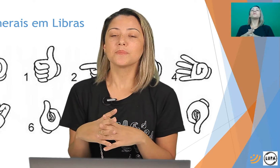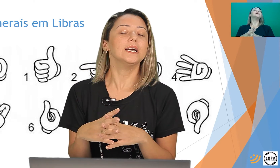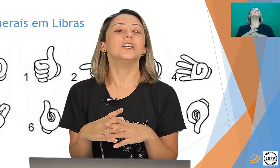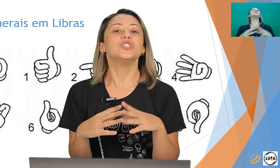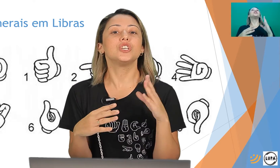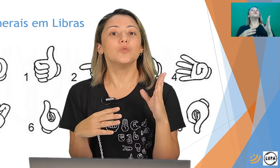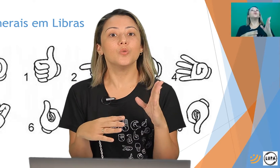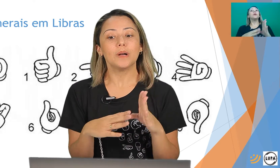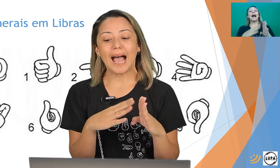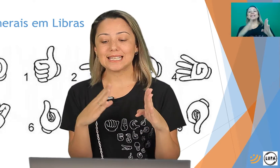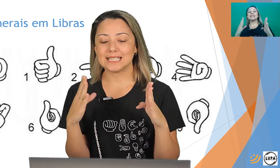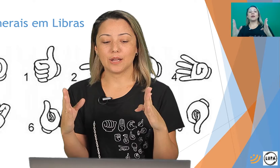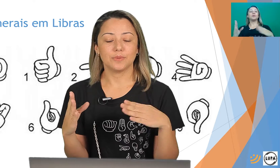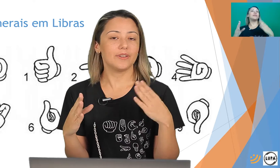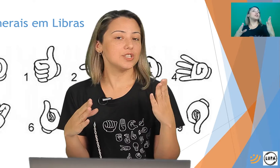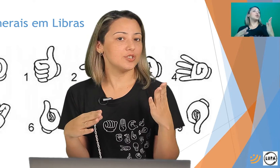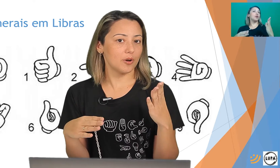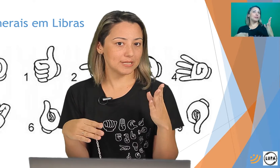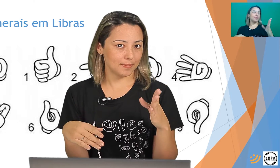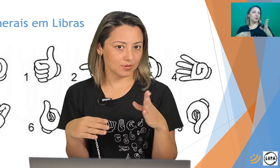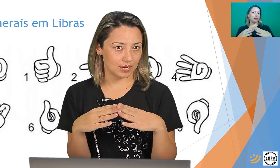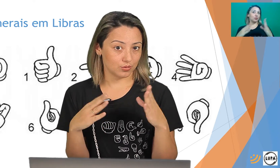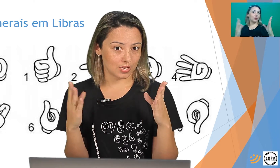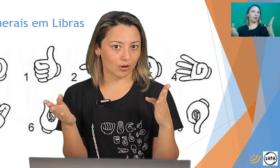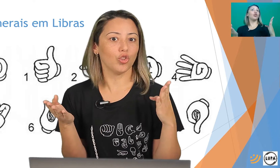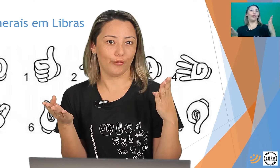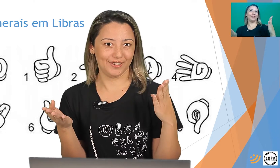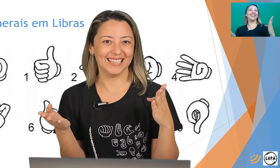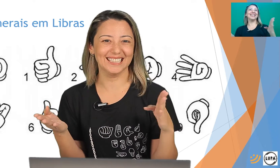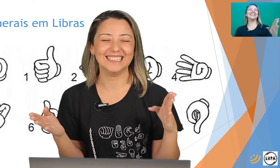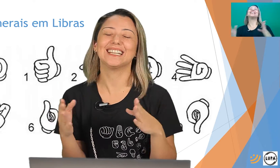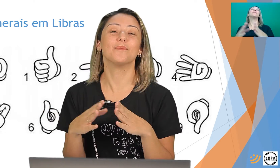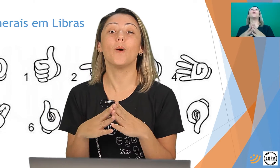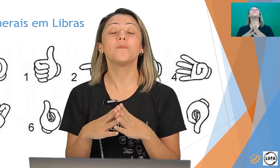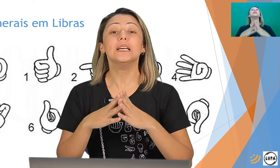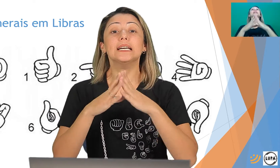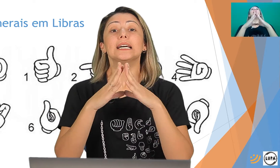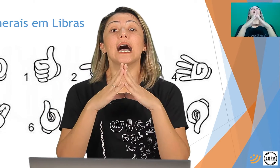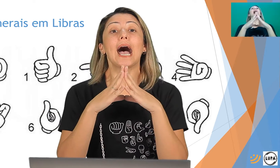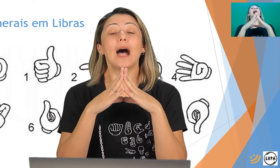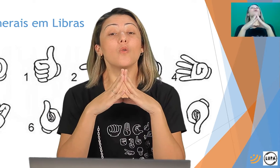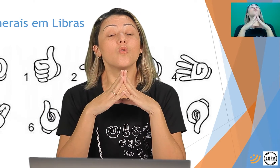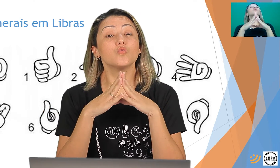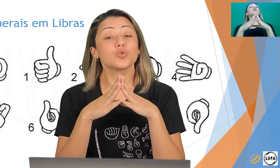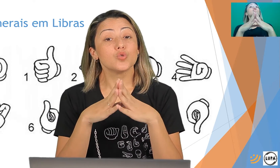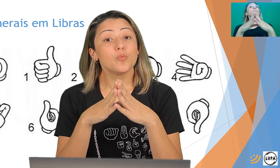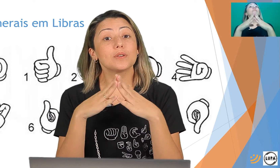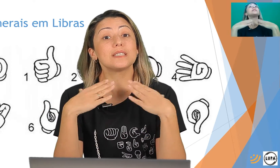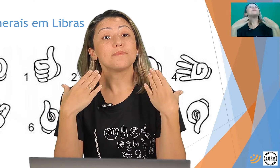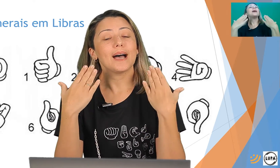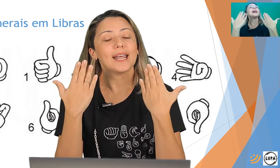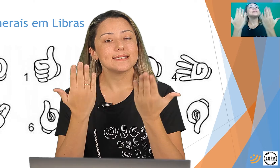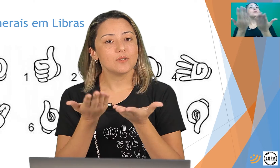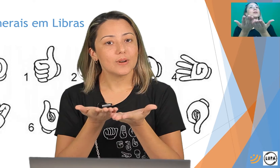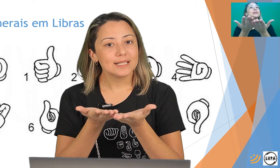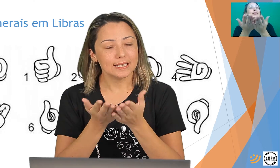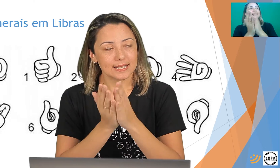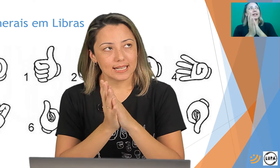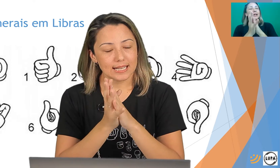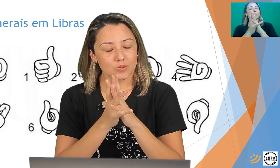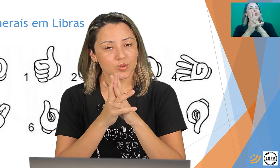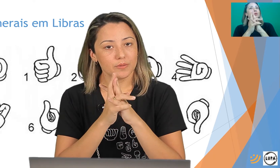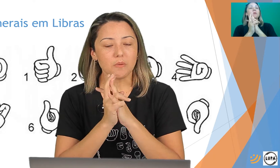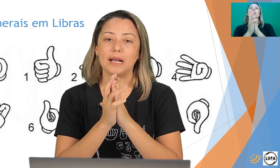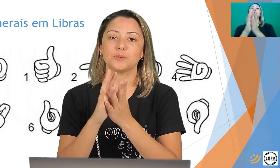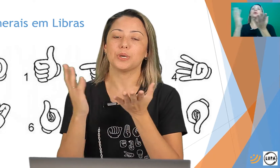números. De 1 a 0. Na verdade, a gente vai começar pelo 0, do 0 ao 9, tá bom? Alguns números se parecem com as